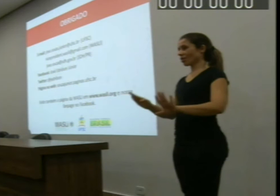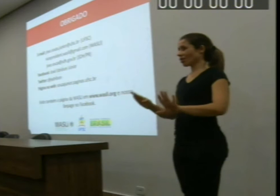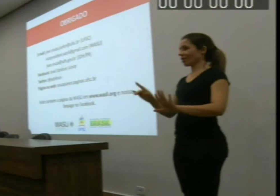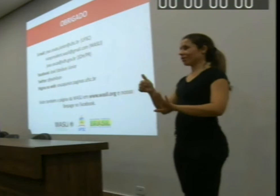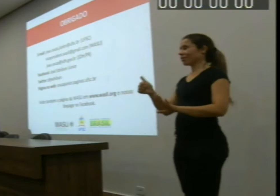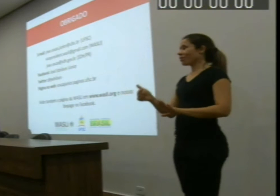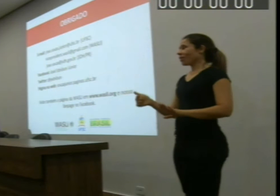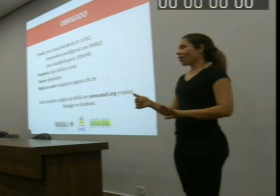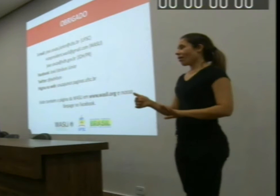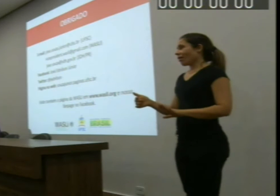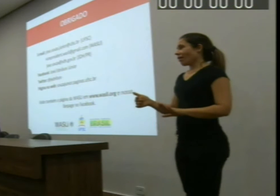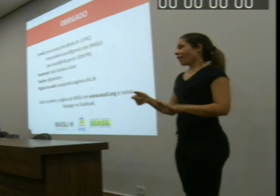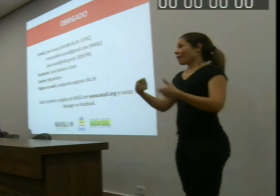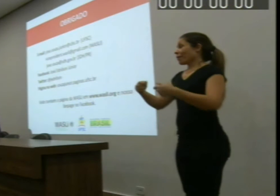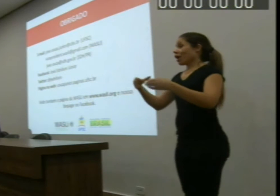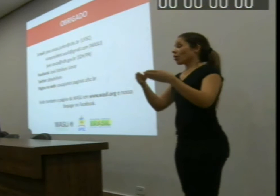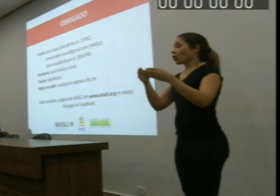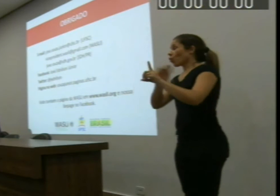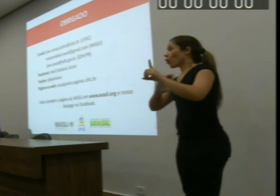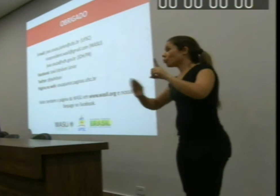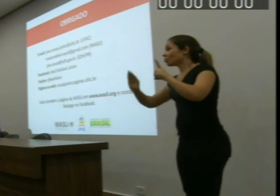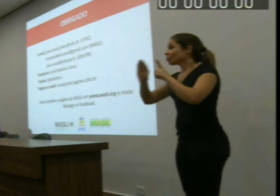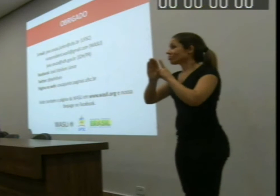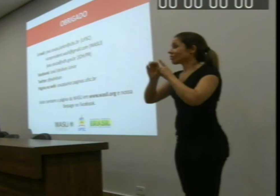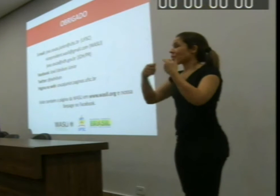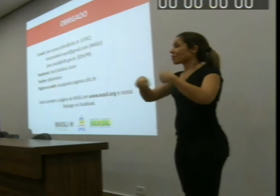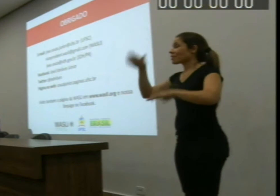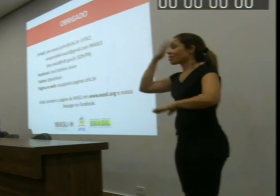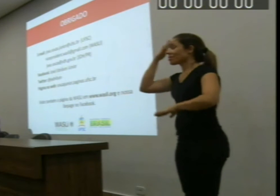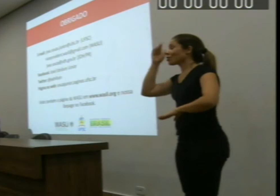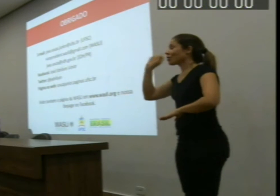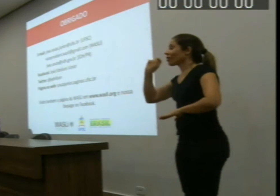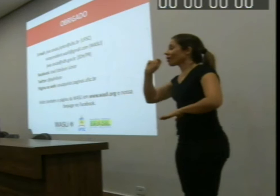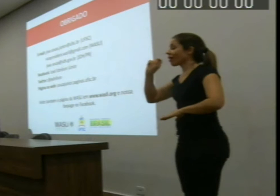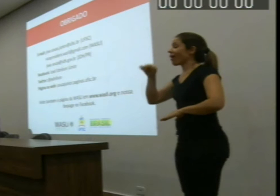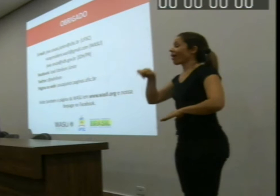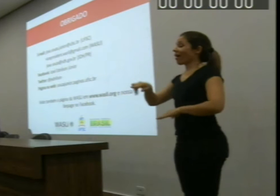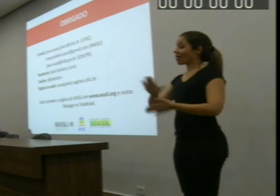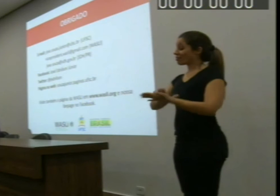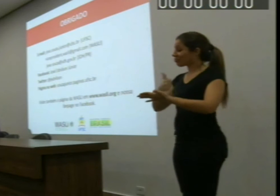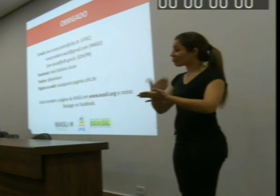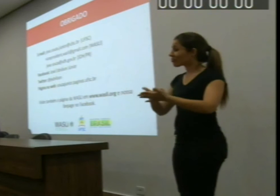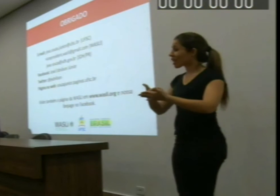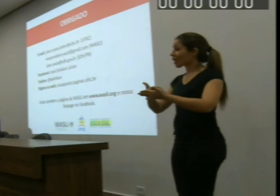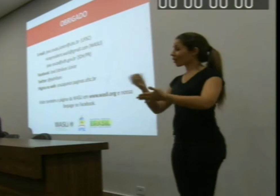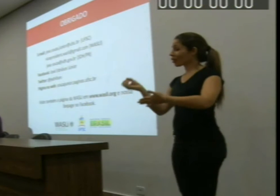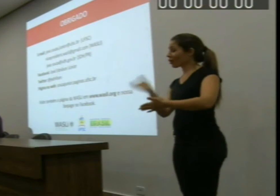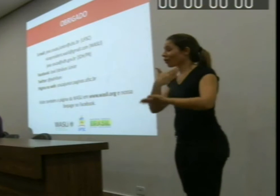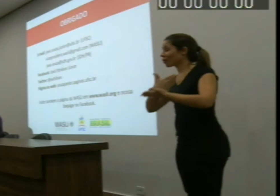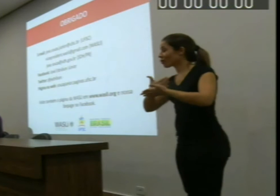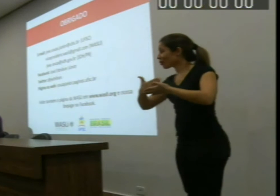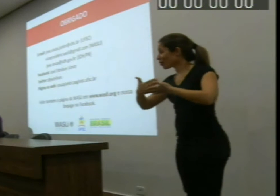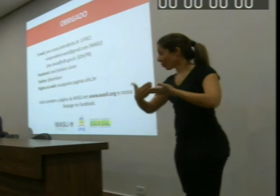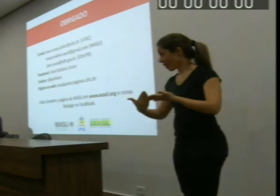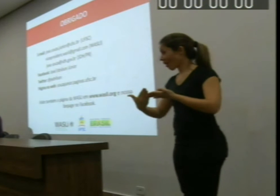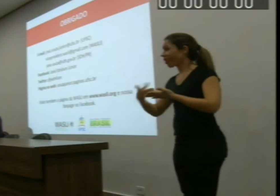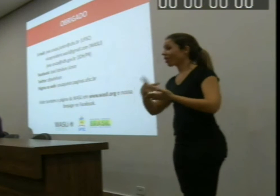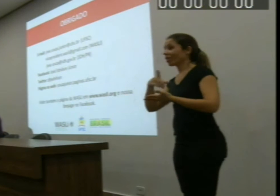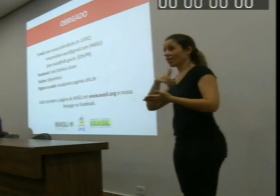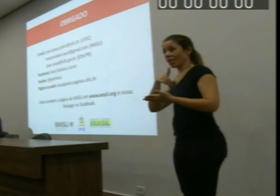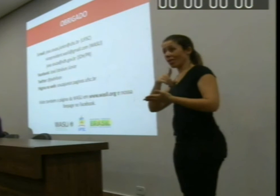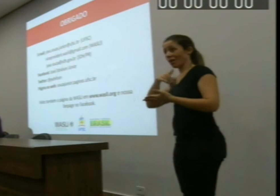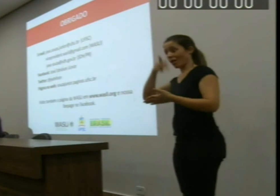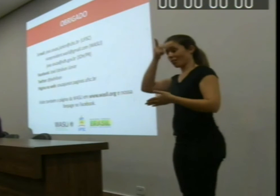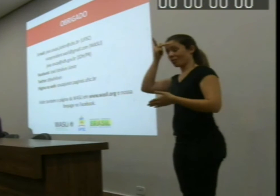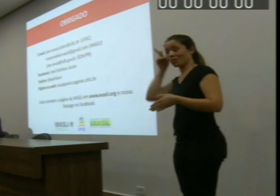comunidade precisa reconhecer que ele é iniciante a comunidade precisa reconhecer que ele como iniciante me tem como tutor como padrinho por